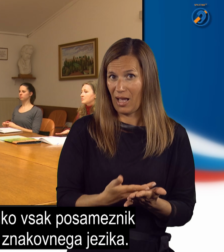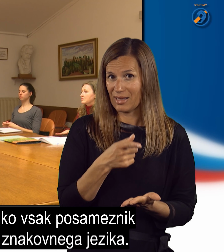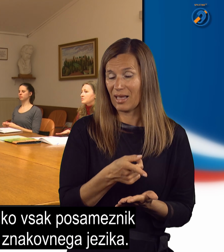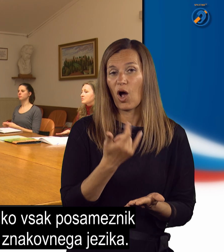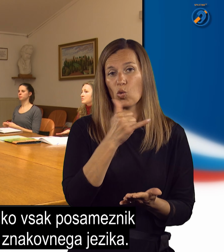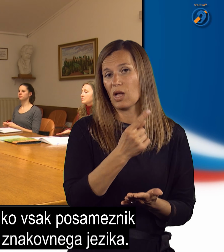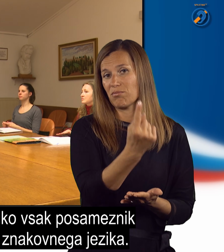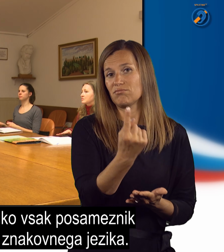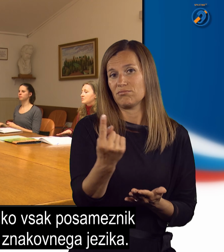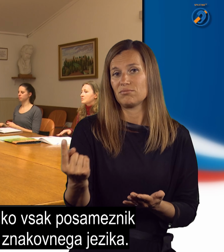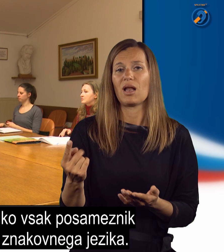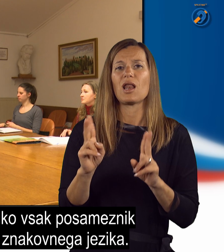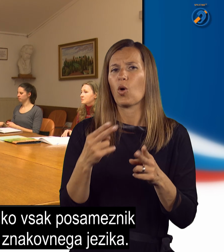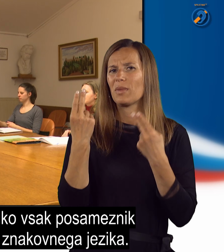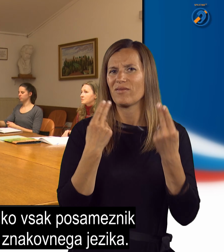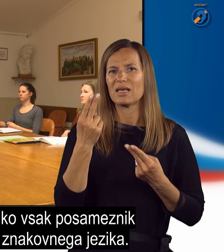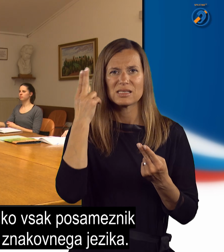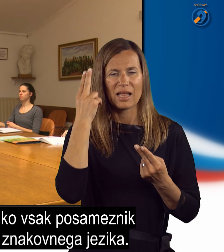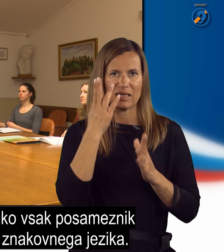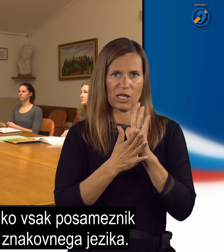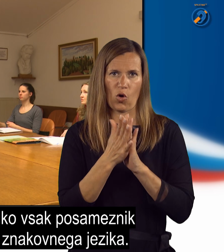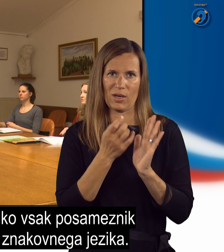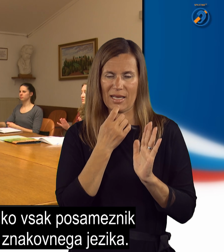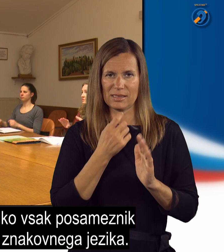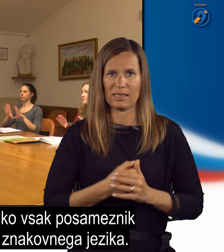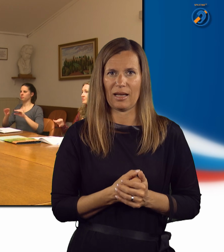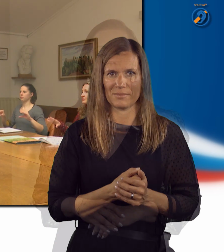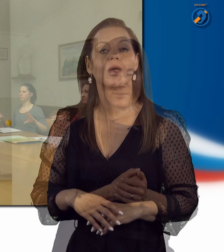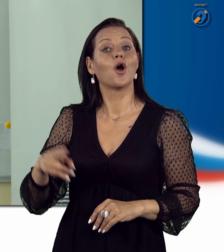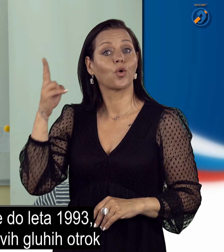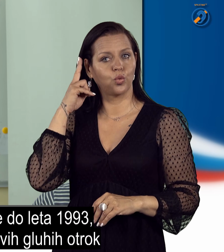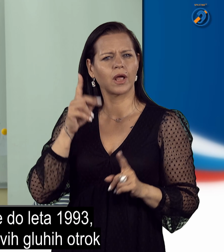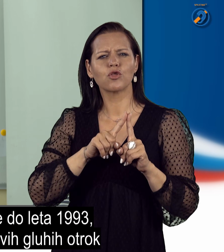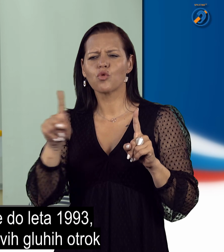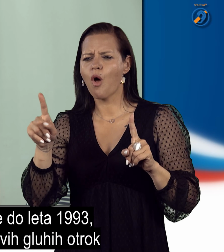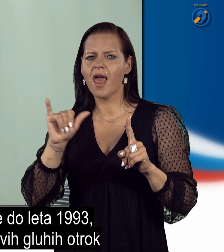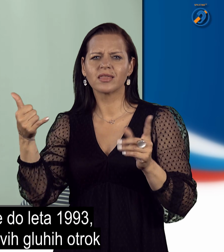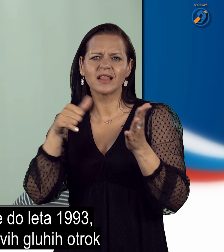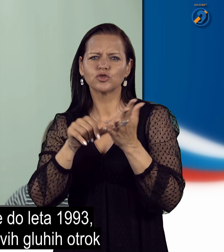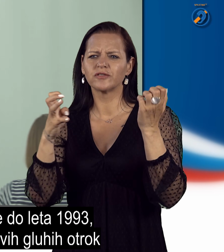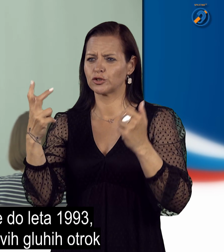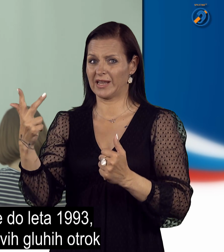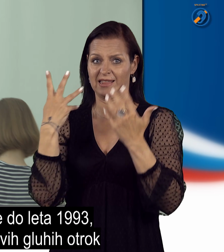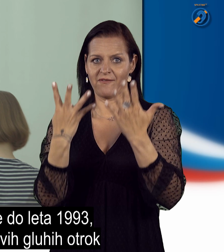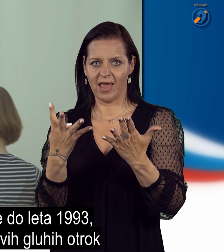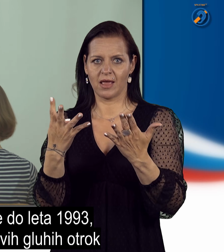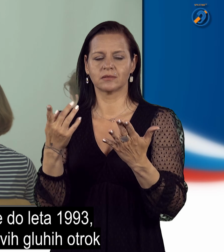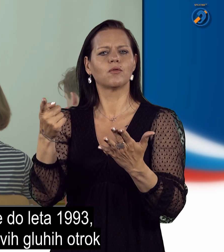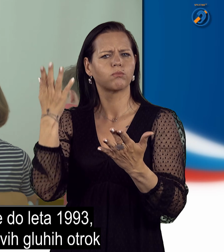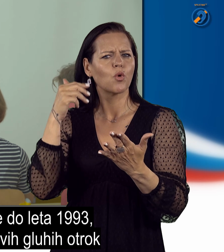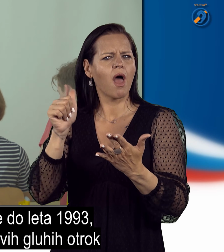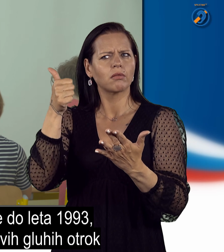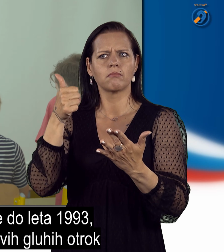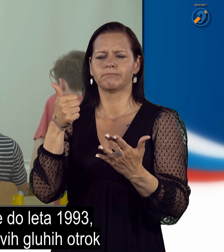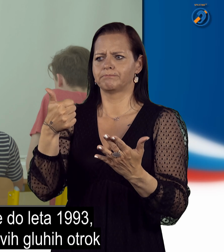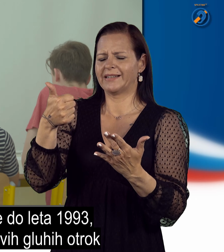vsak posameznik preveri svoje znanje znakovnega jezika. Gluhi so se vse do leta